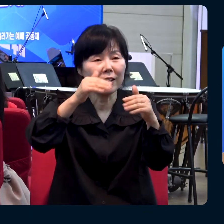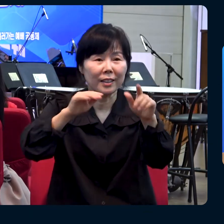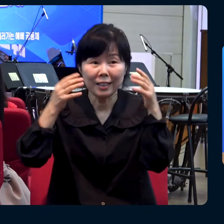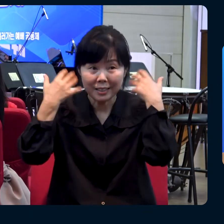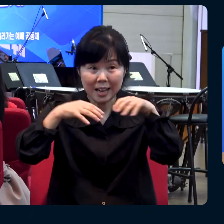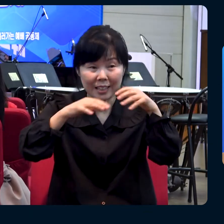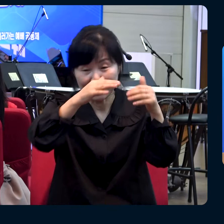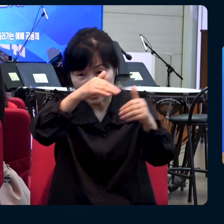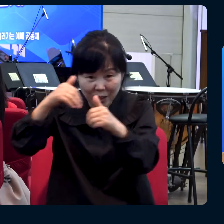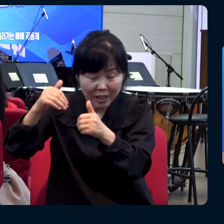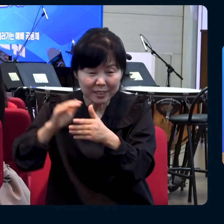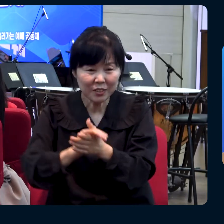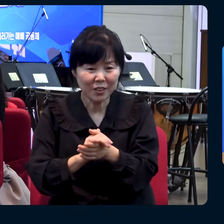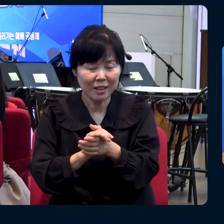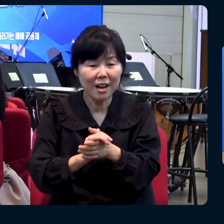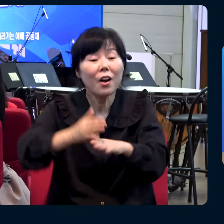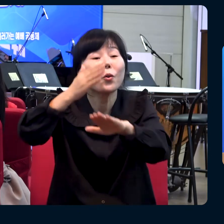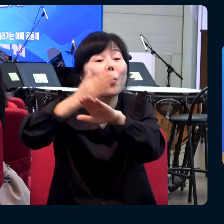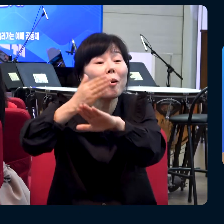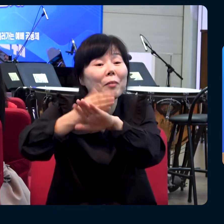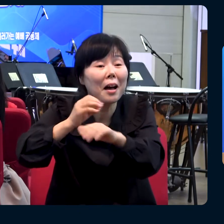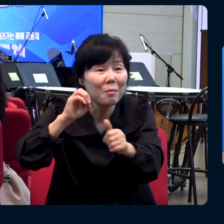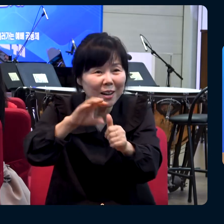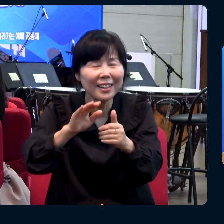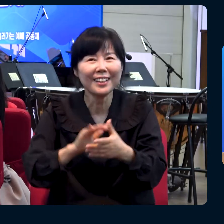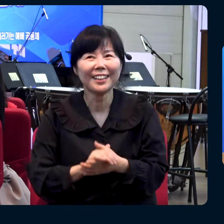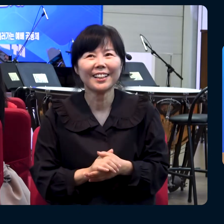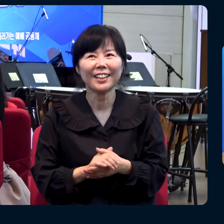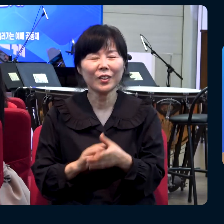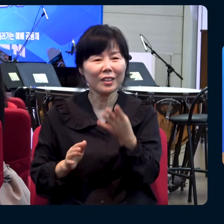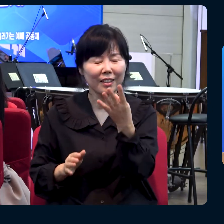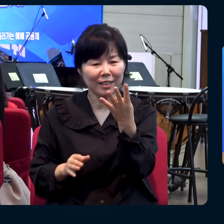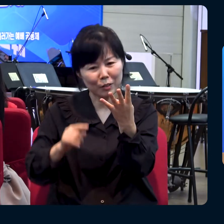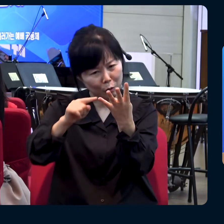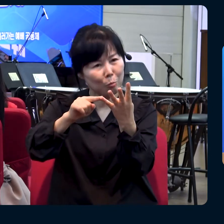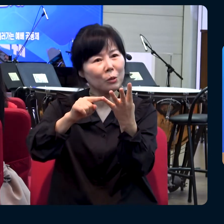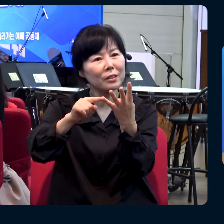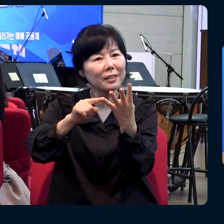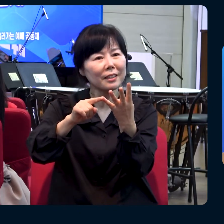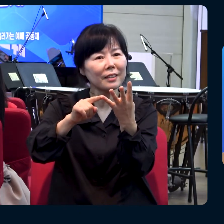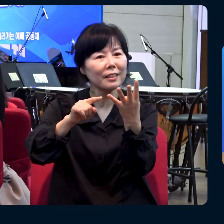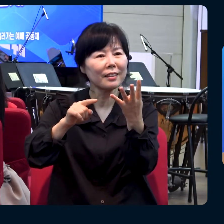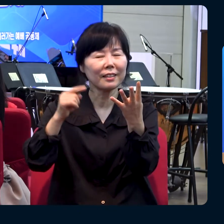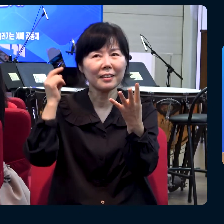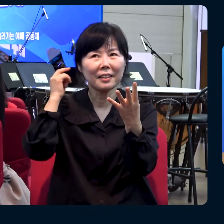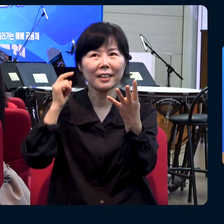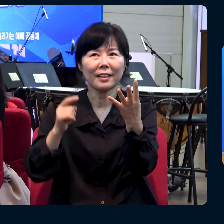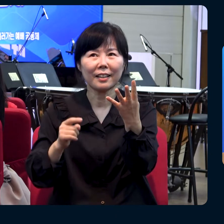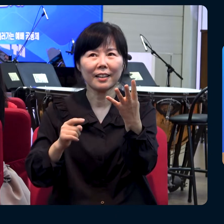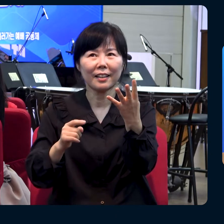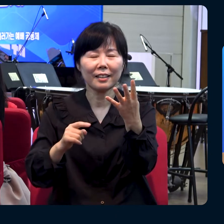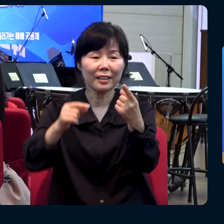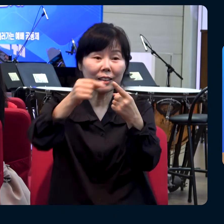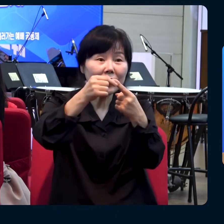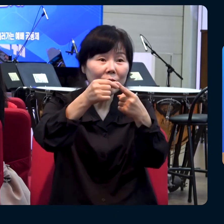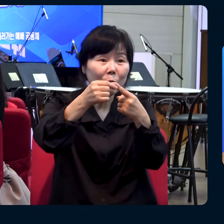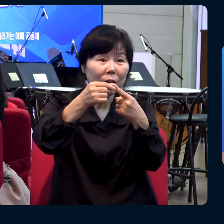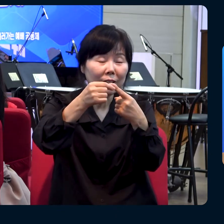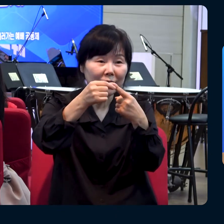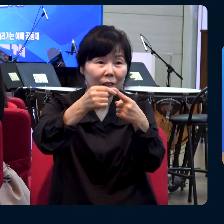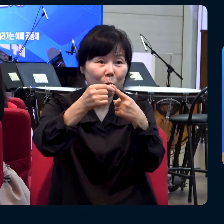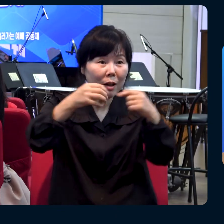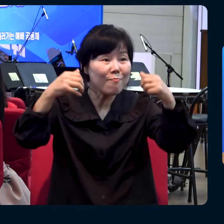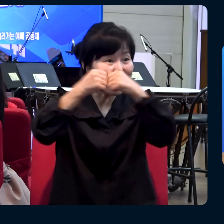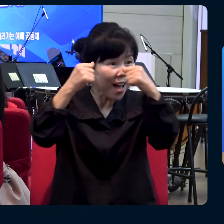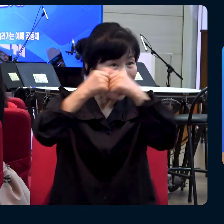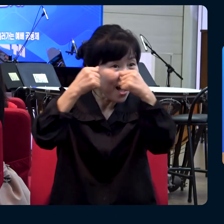4번 어떻게 할지 그때 가봐야 한다. 네 가지의 선택형이 있는데 1번 한판 붙는 꼭 손을 드셔야